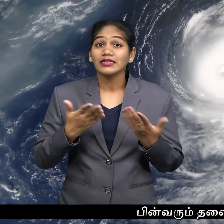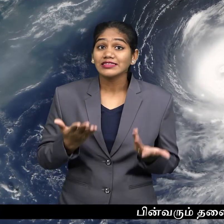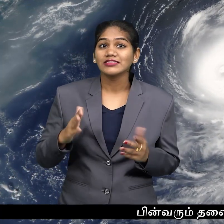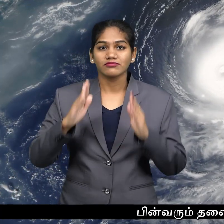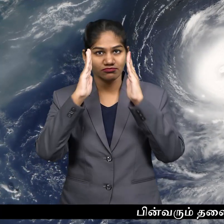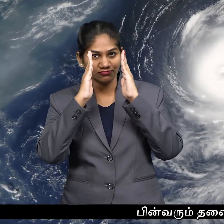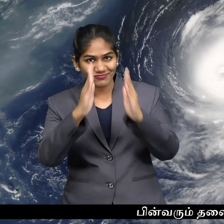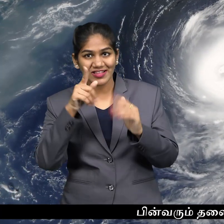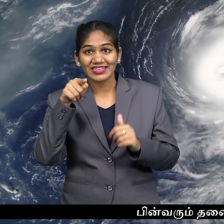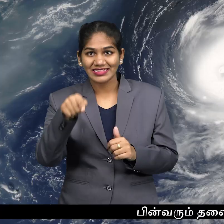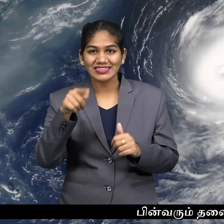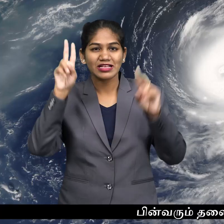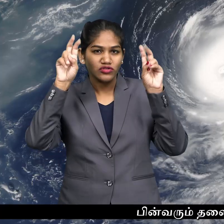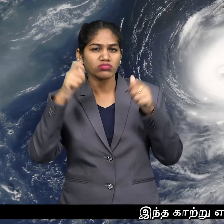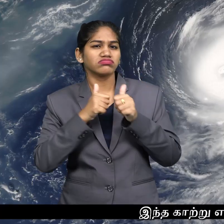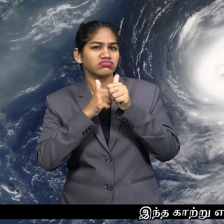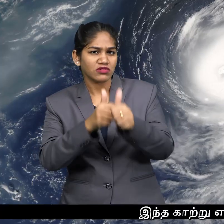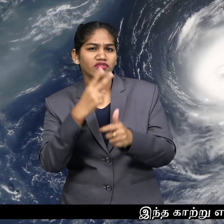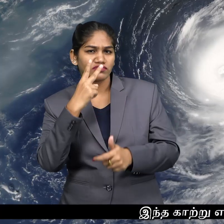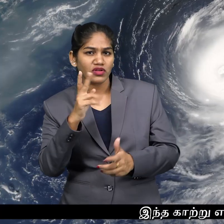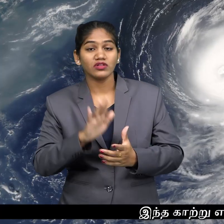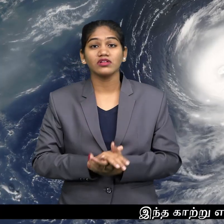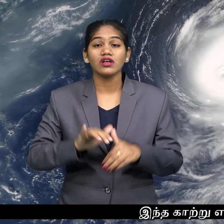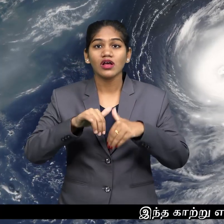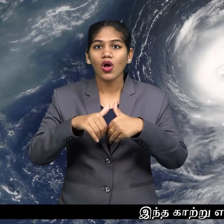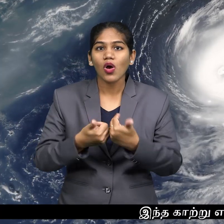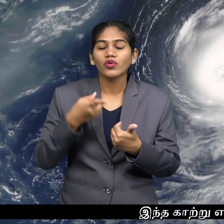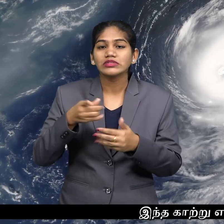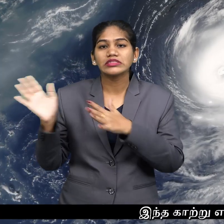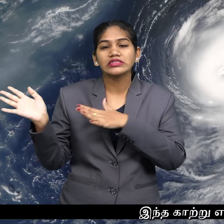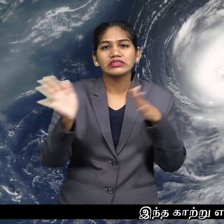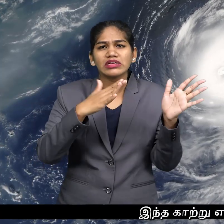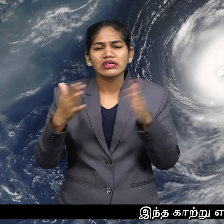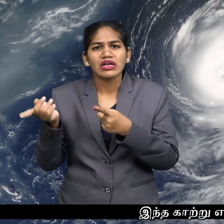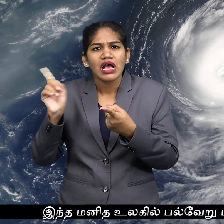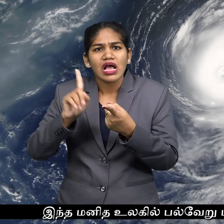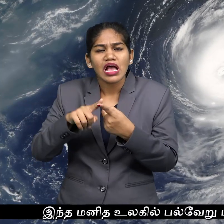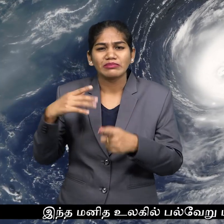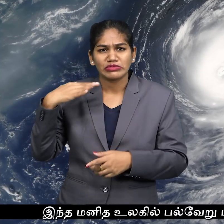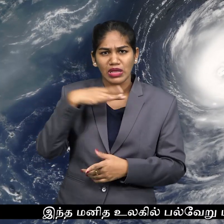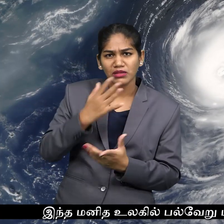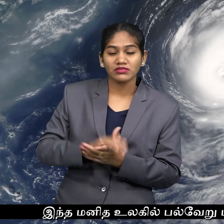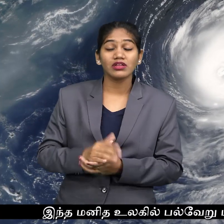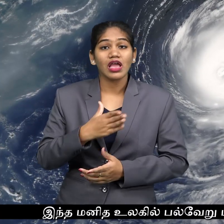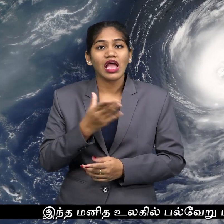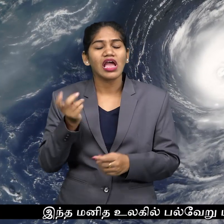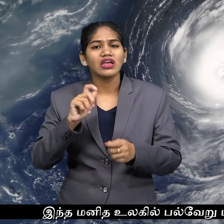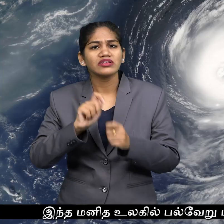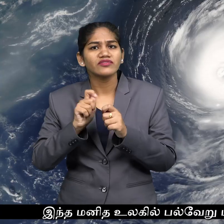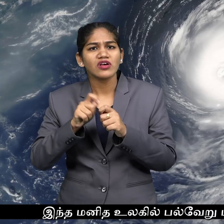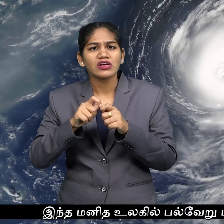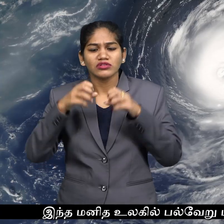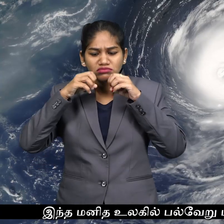பின்வரும் தலைப்பில் கவனம் செலுத்துங்கள். இந்த காற்று எவ்வாறு மாசுபடுகிறது மற்றும் இந்த மனித உலகில்